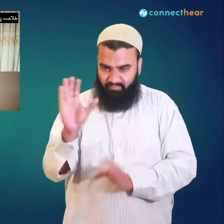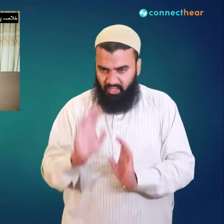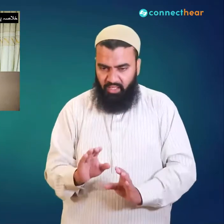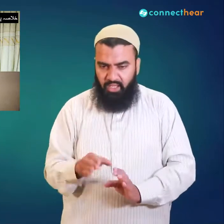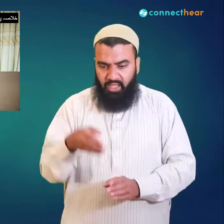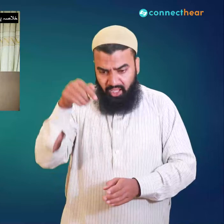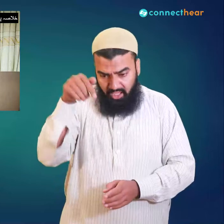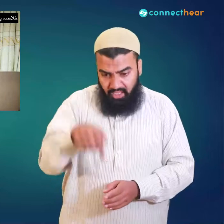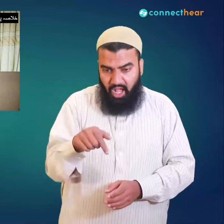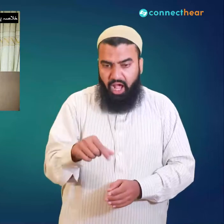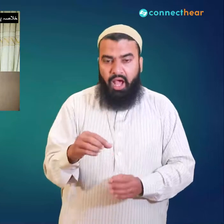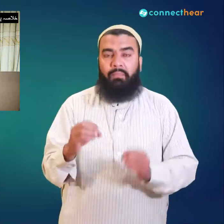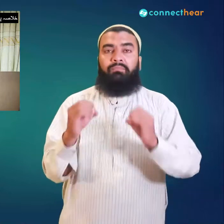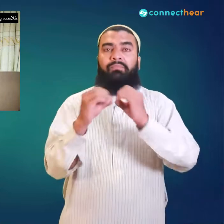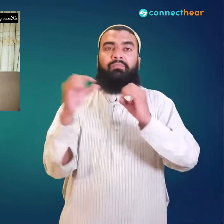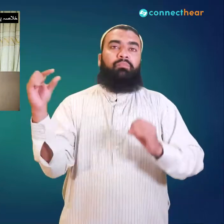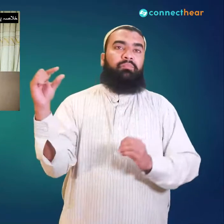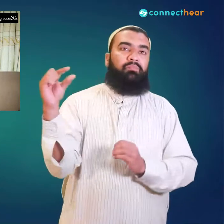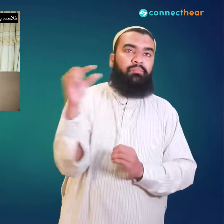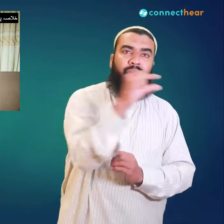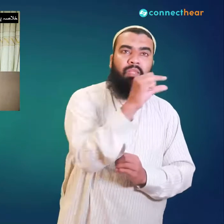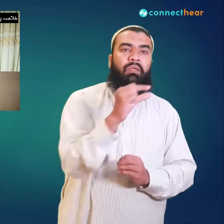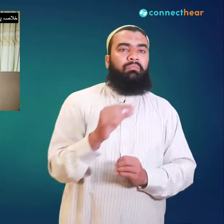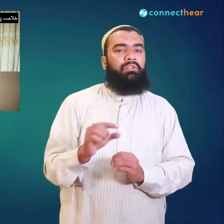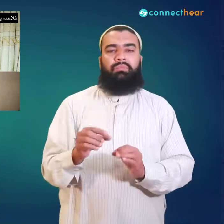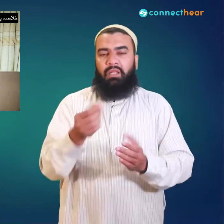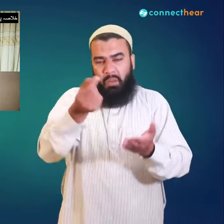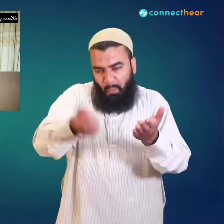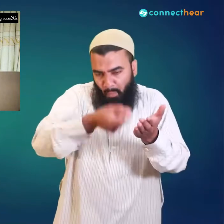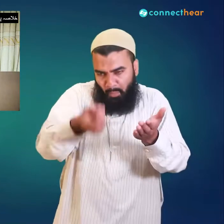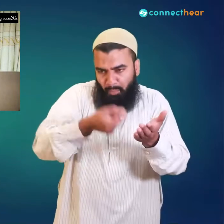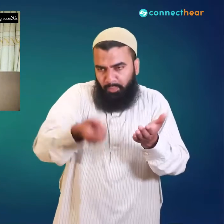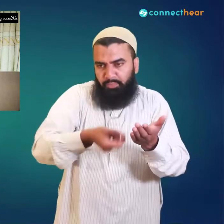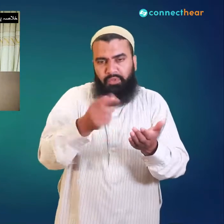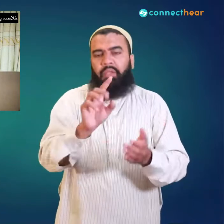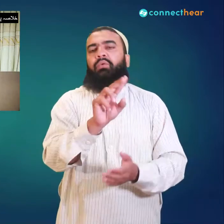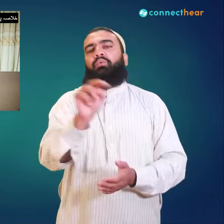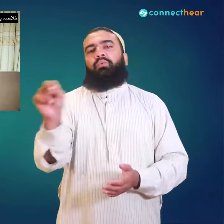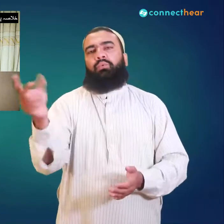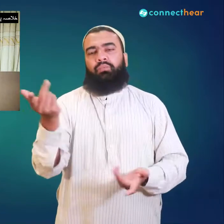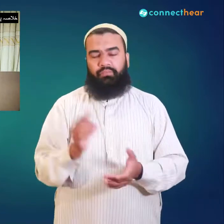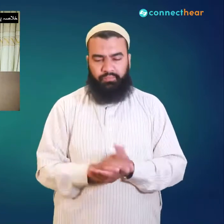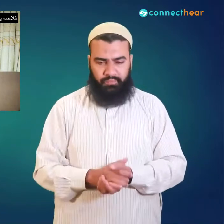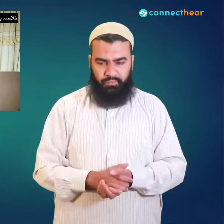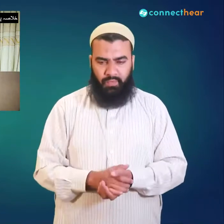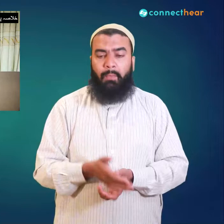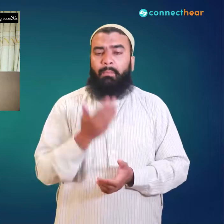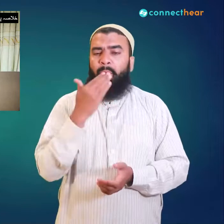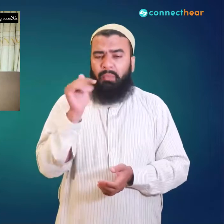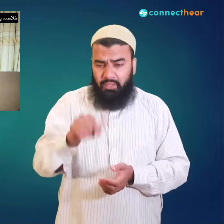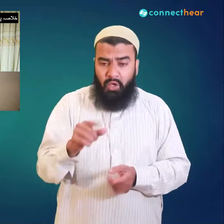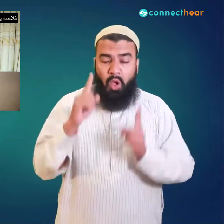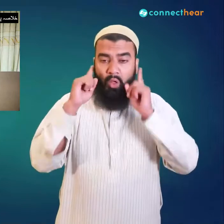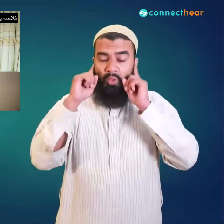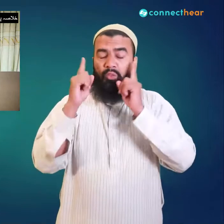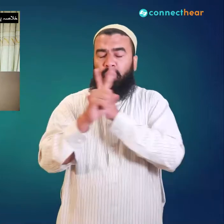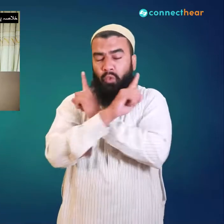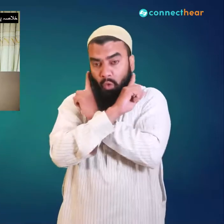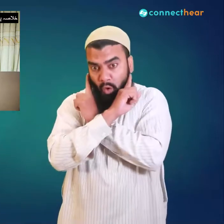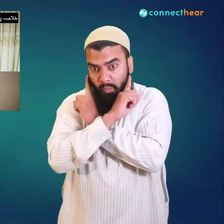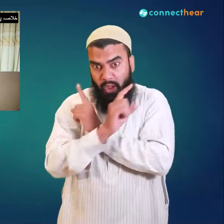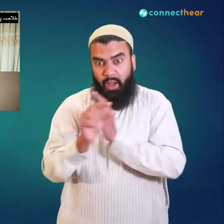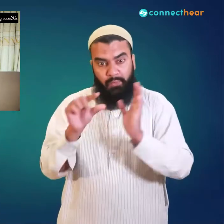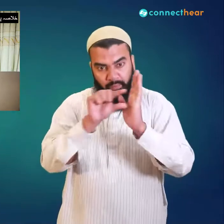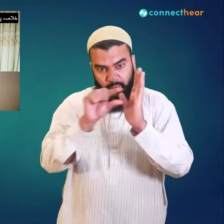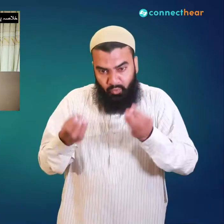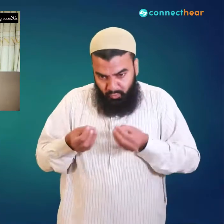اور قرآن مجید کی تقریباً تمام صورتوں میں صرف ایک صورت ہے سورہ برات یعنی سورہ توبہ کہ اس کی ابتدا